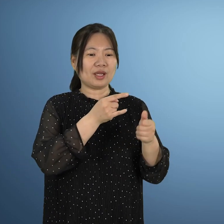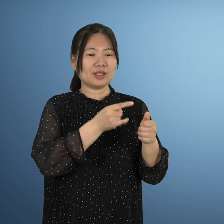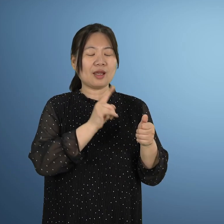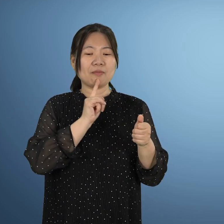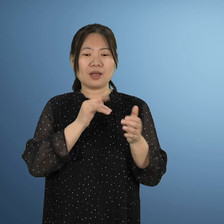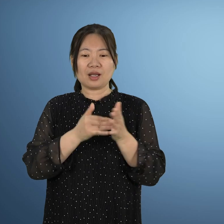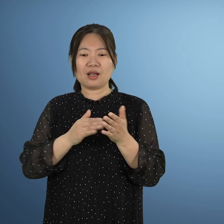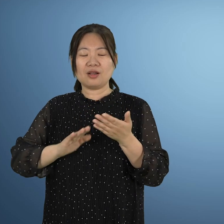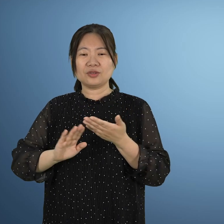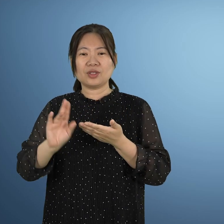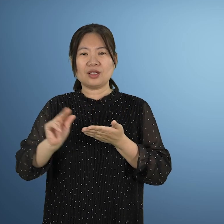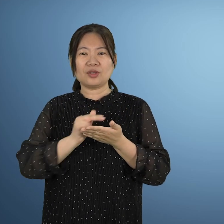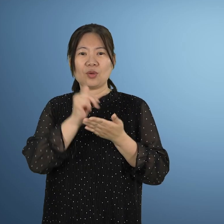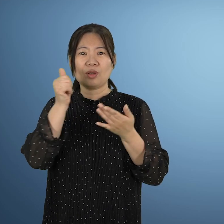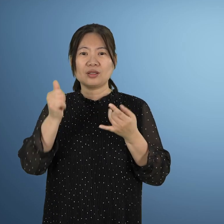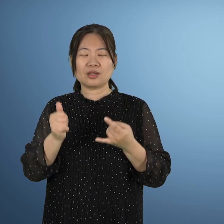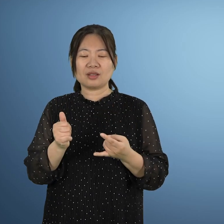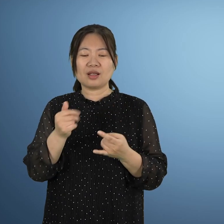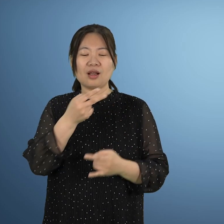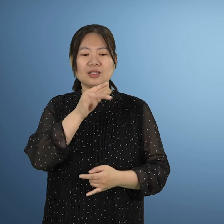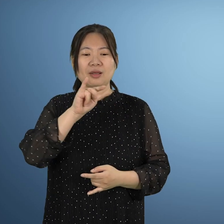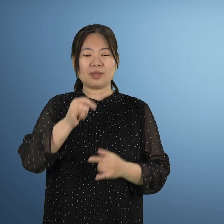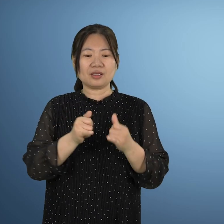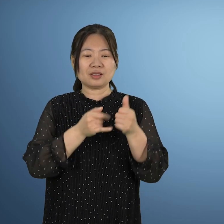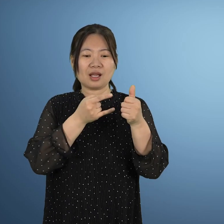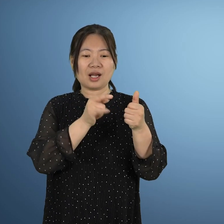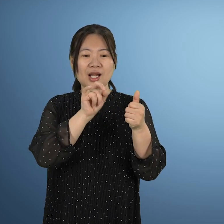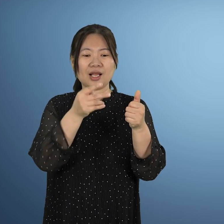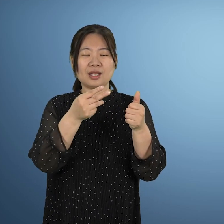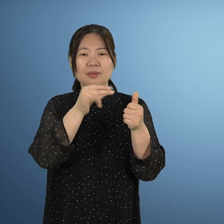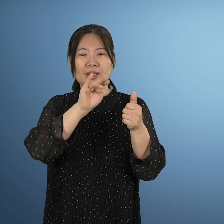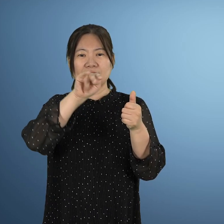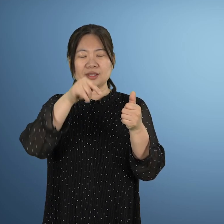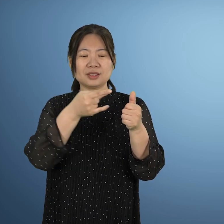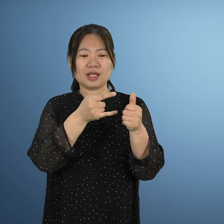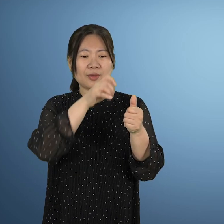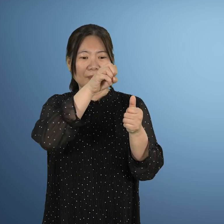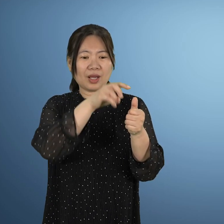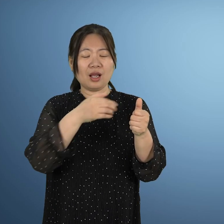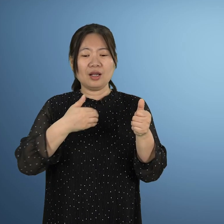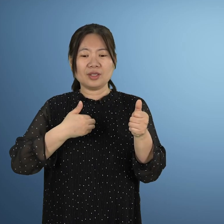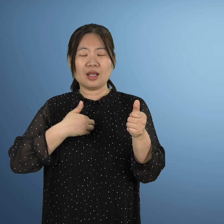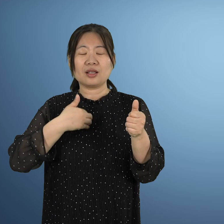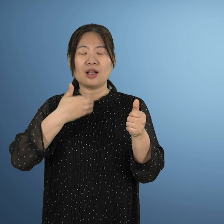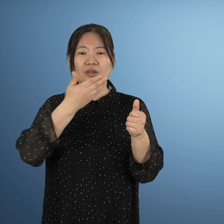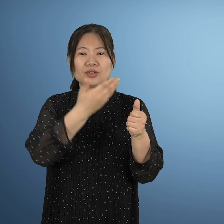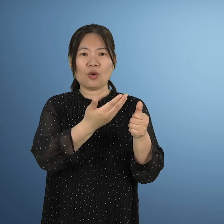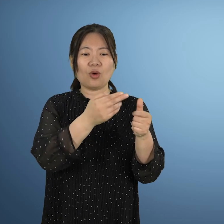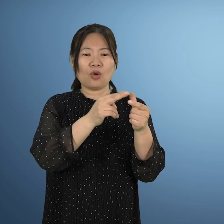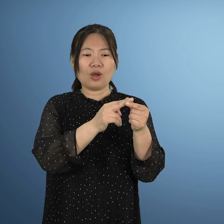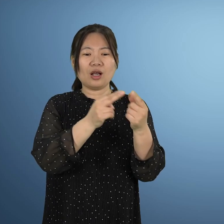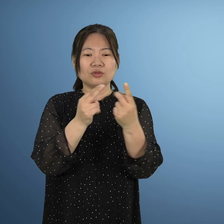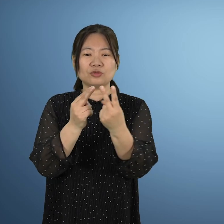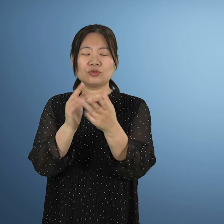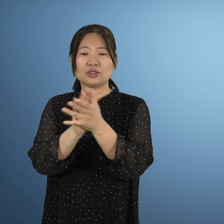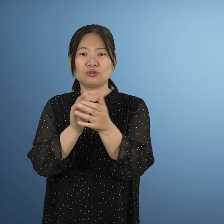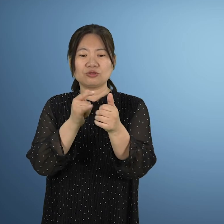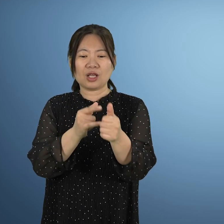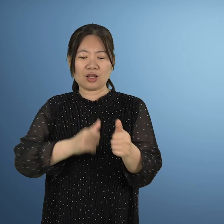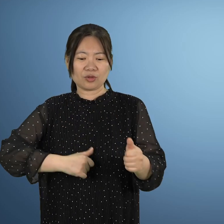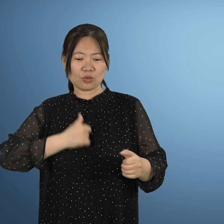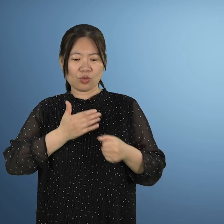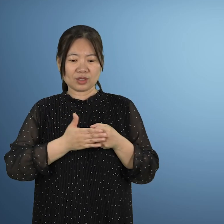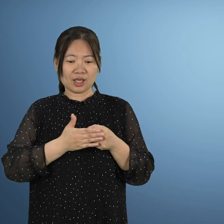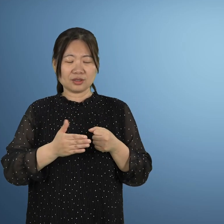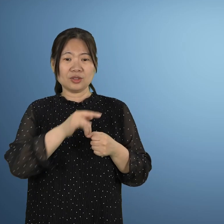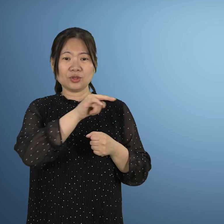하신 후에 여호와께서 대만 사람 엘리바스에게 이르시되 내가 너와 내 두 친구에게 노하나니 이는